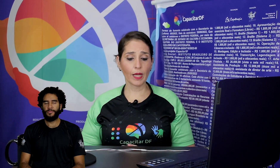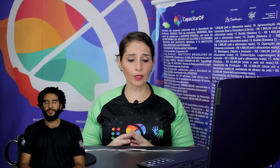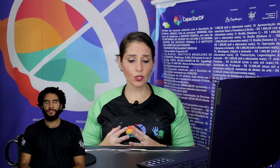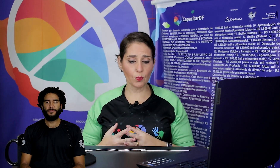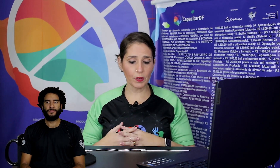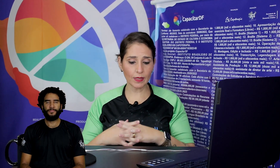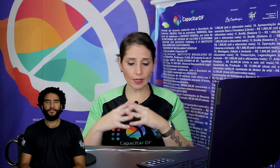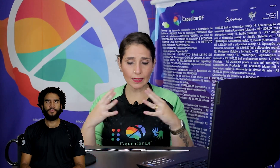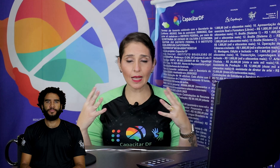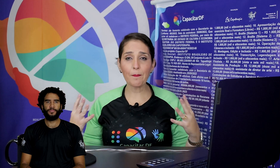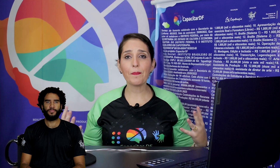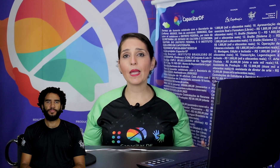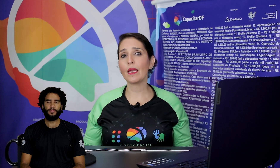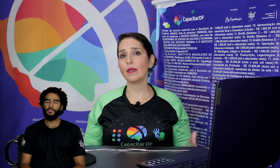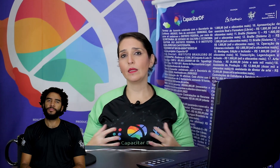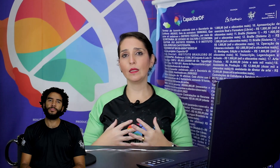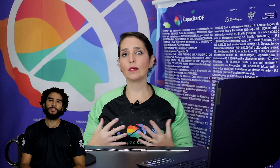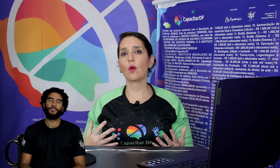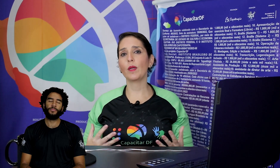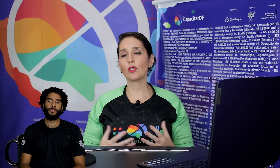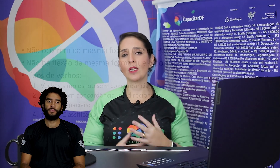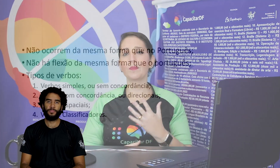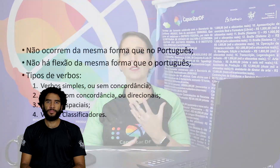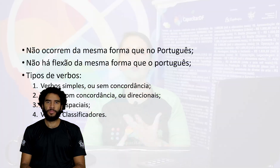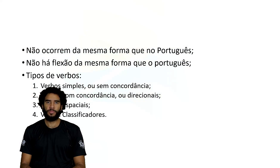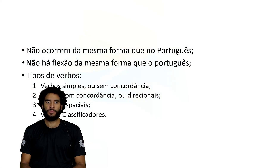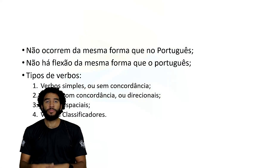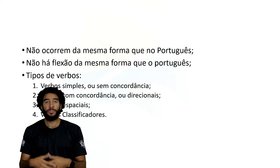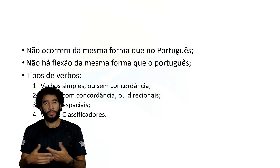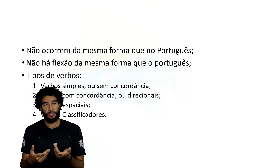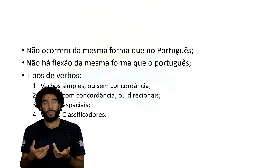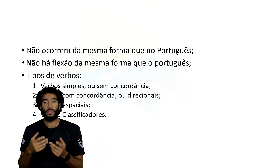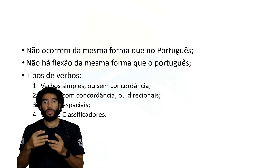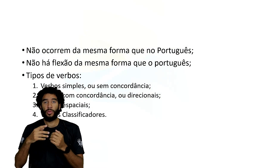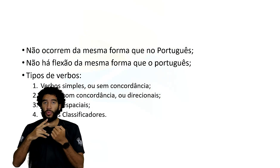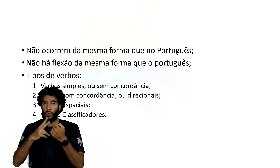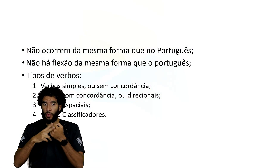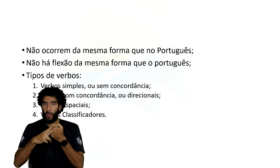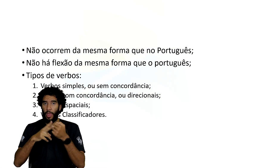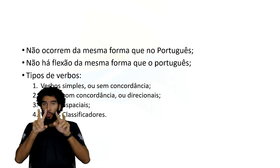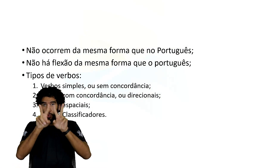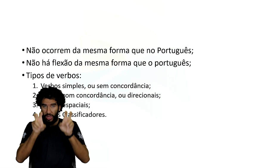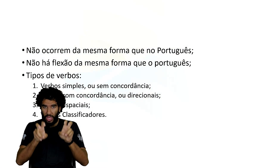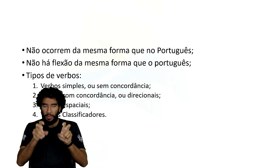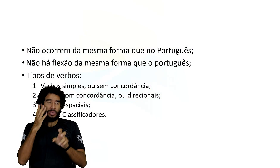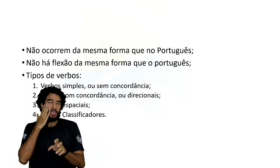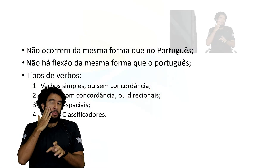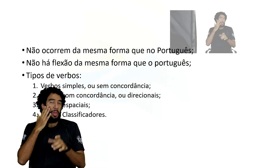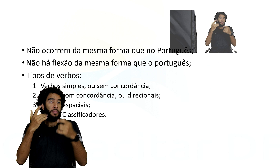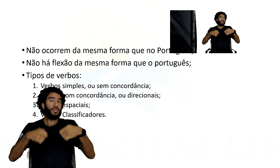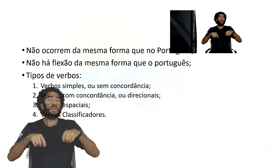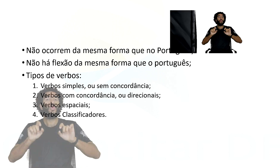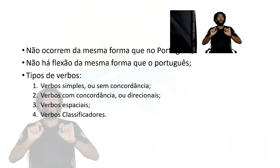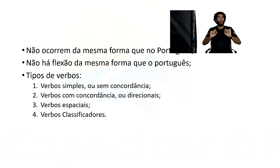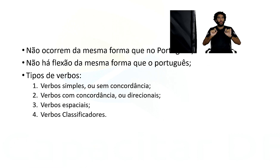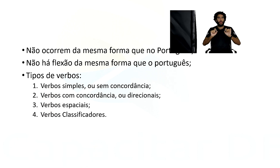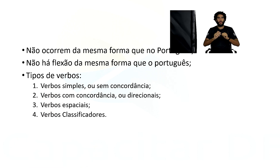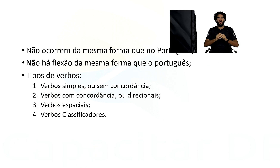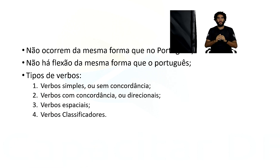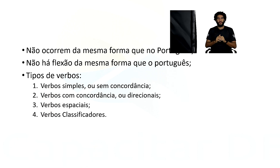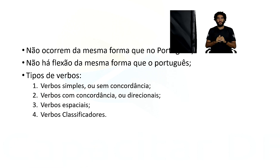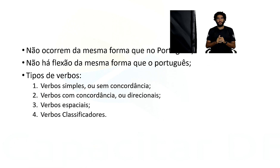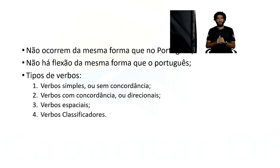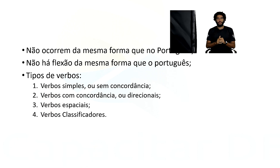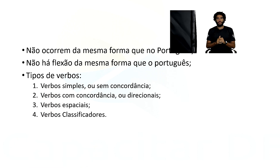O que que a gente precisa saber inicialmente a respeito dos verbos? A gente precisa entender que os verbos na língua de